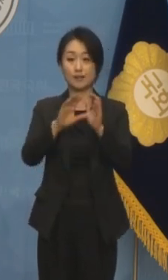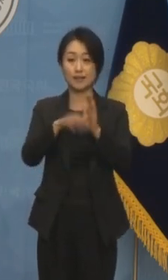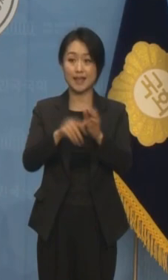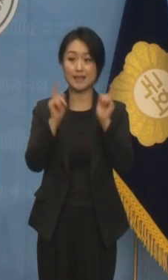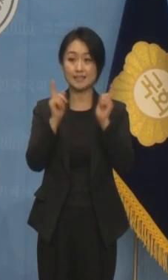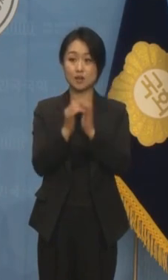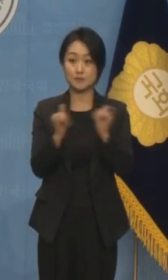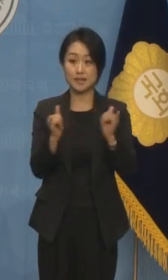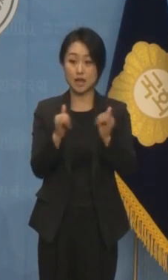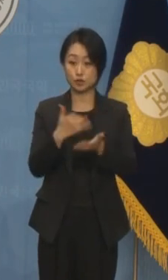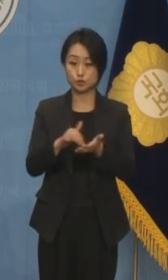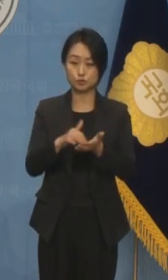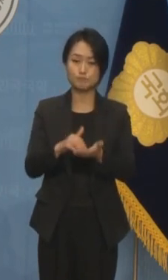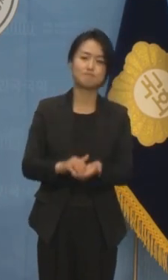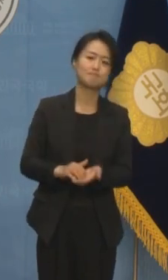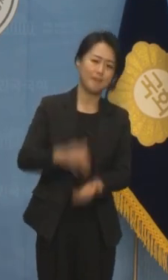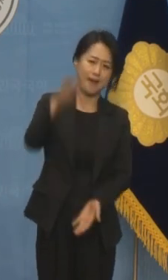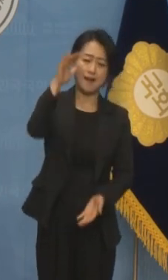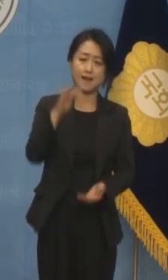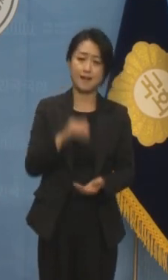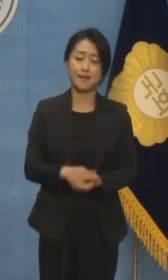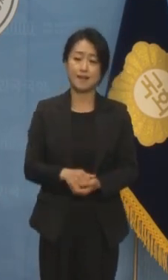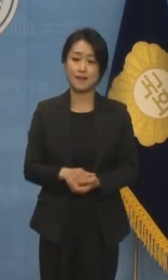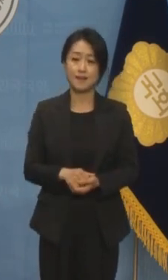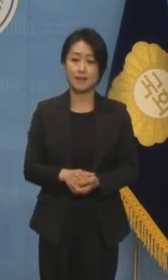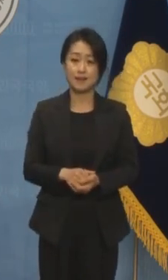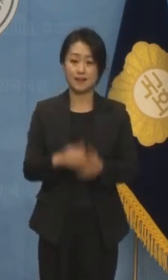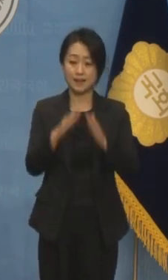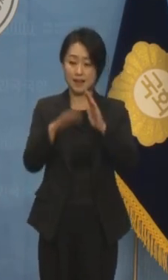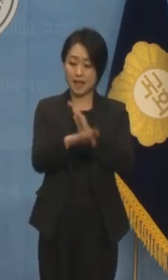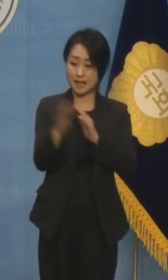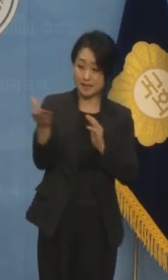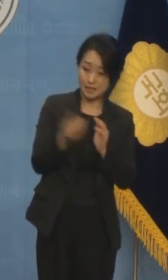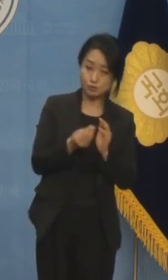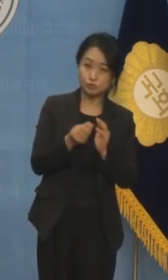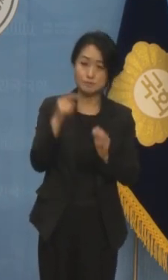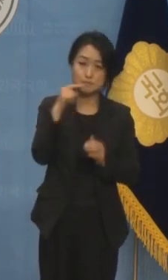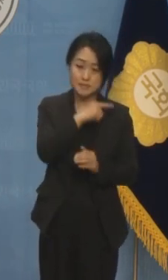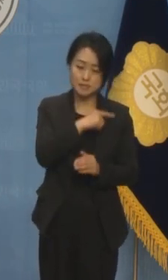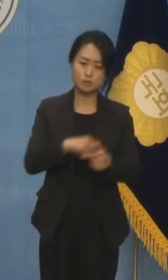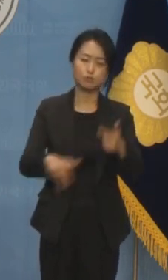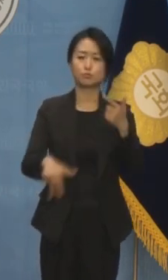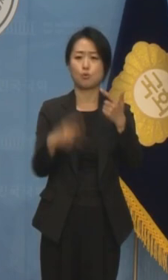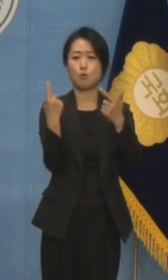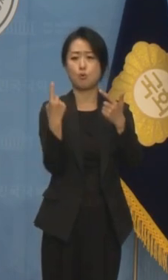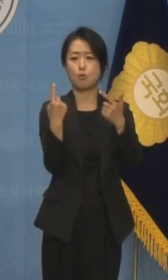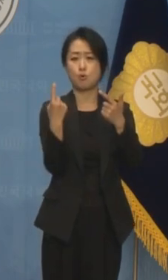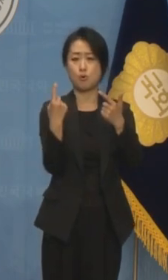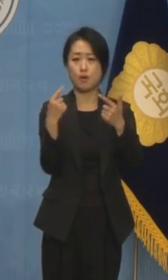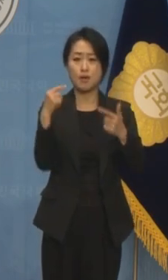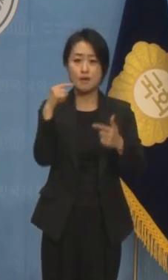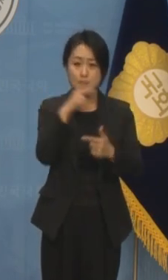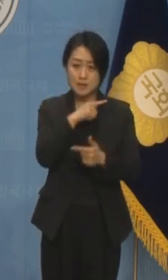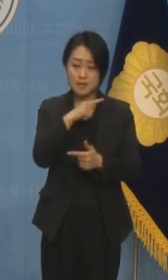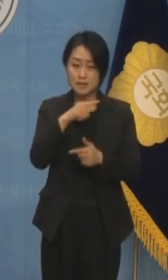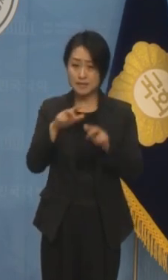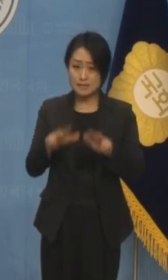실업자 증가폭이 최대였습니다. 가계대출은 6조 원으로 폭증했고 가계빚 잔액